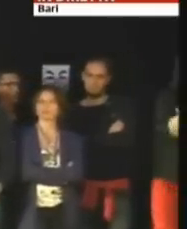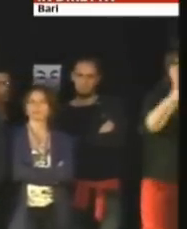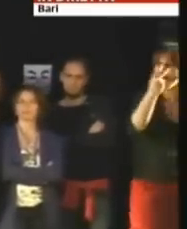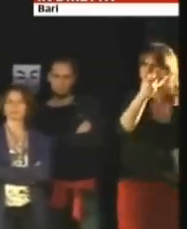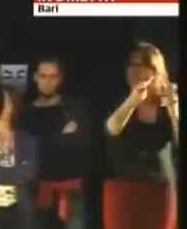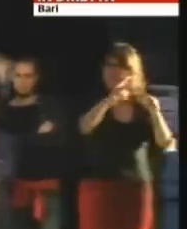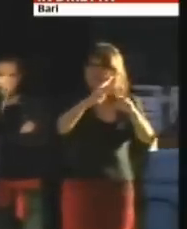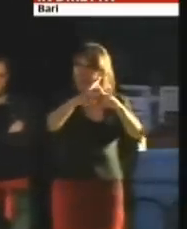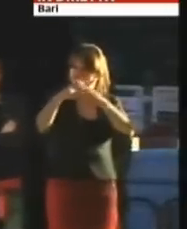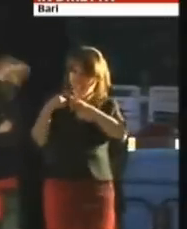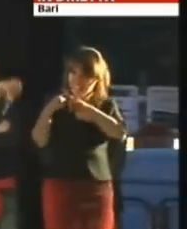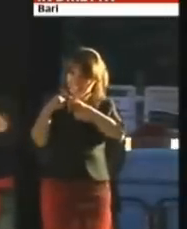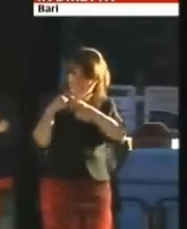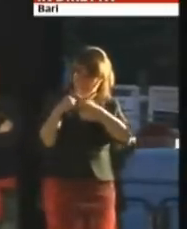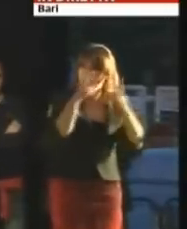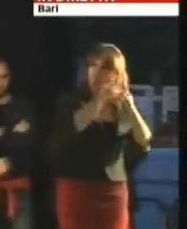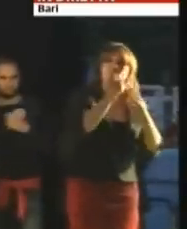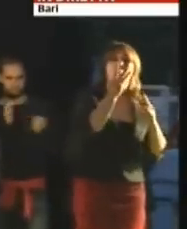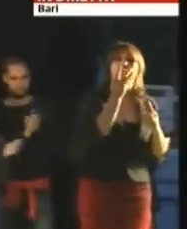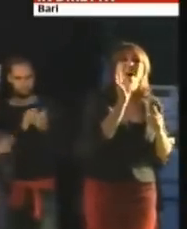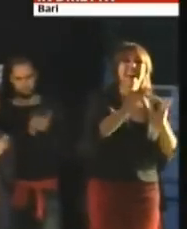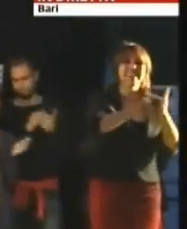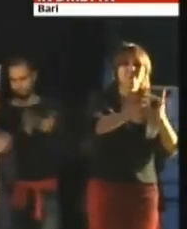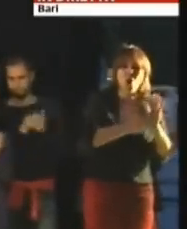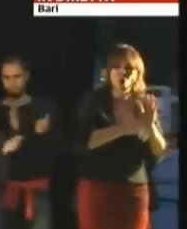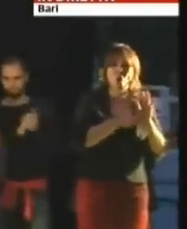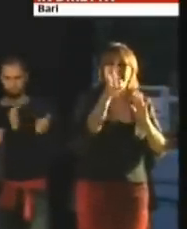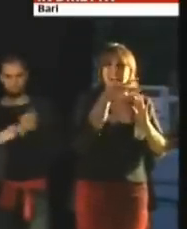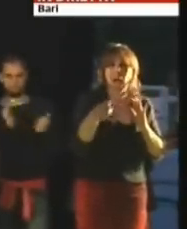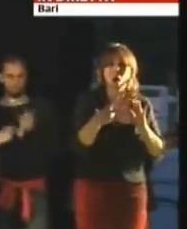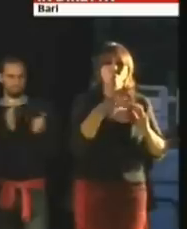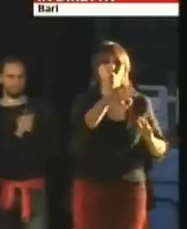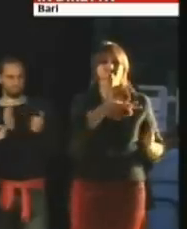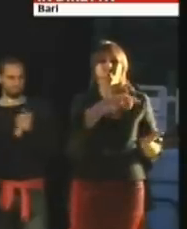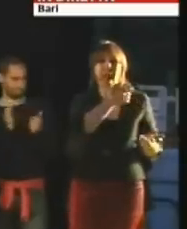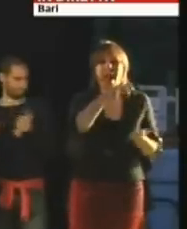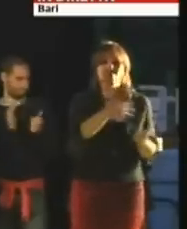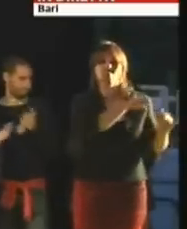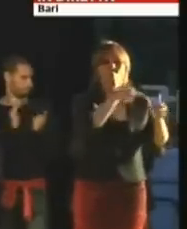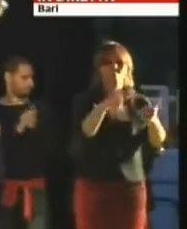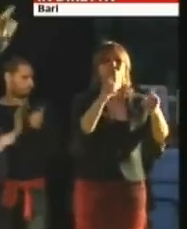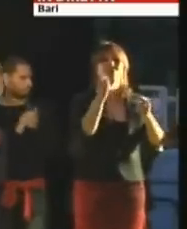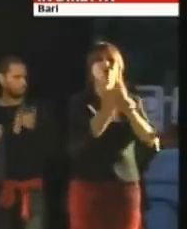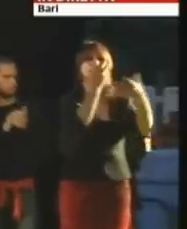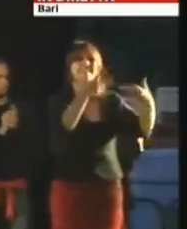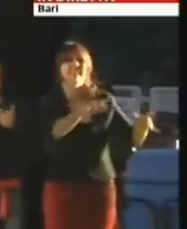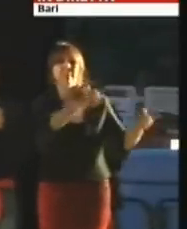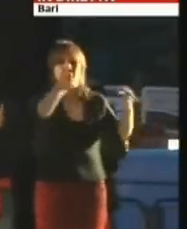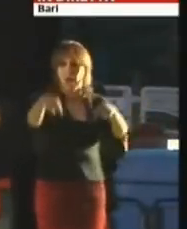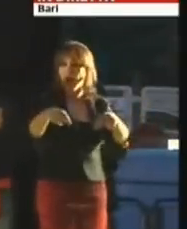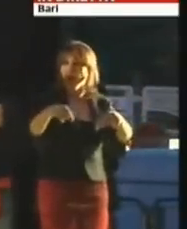40 milioni di euro di bonus di uscita. Questo è il marcio del nostro paese, primo. E